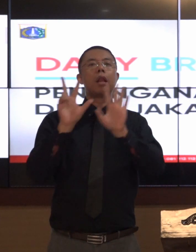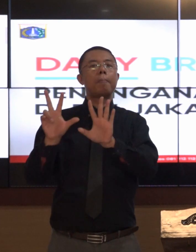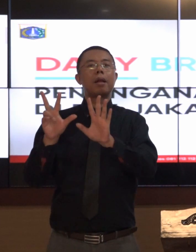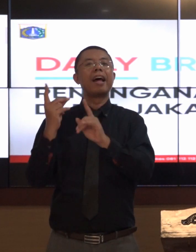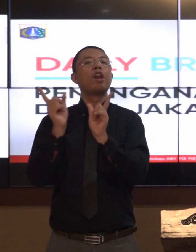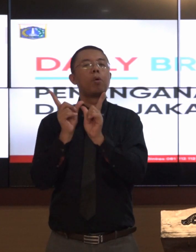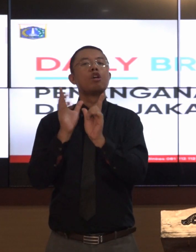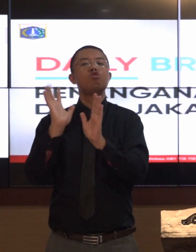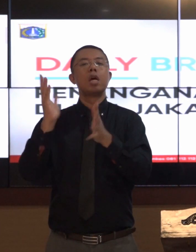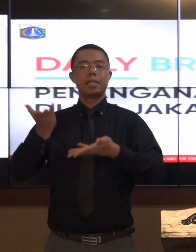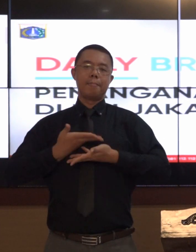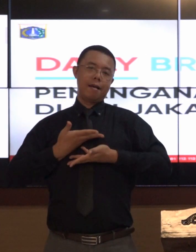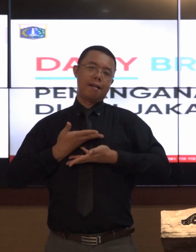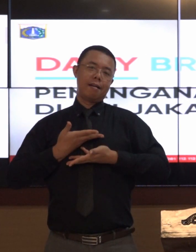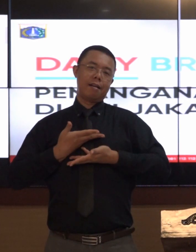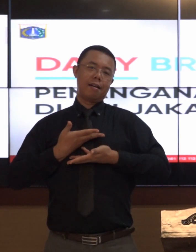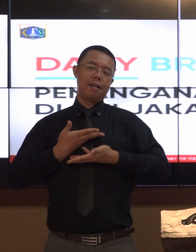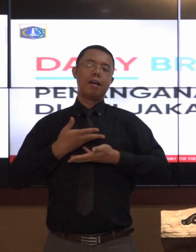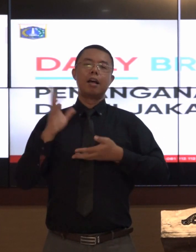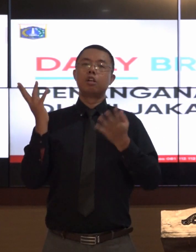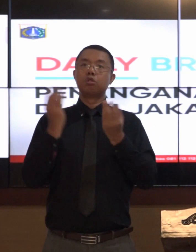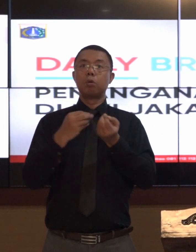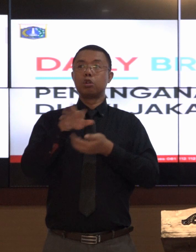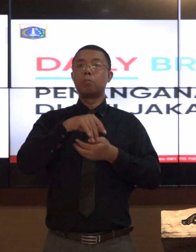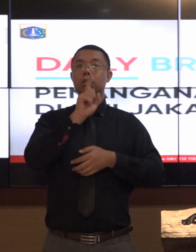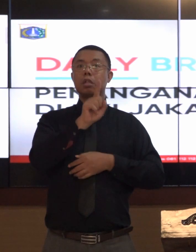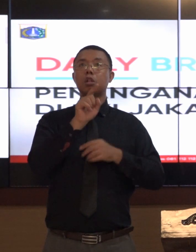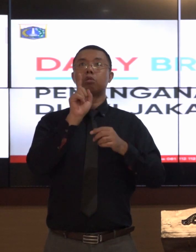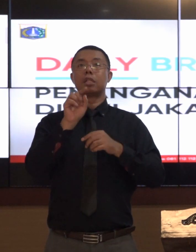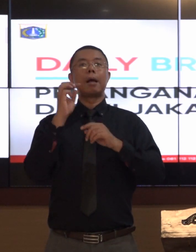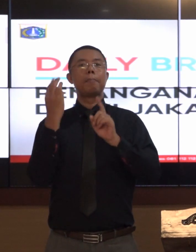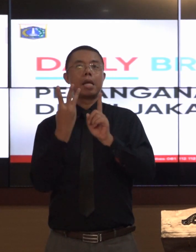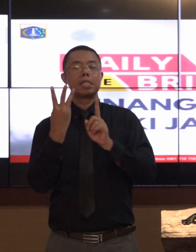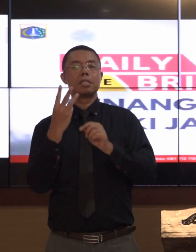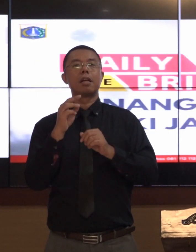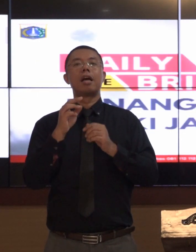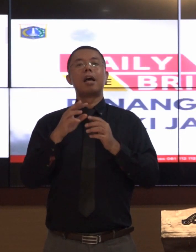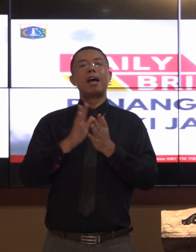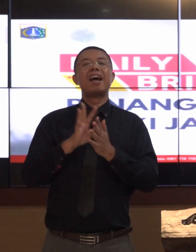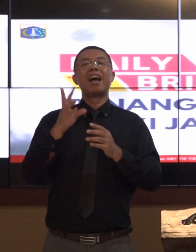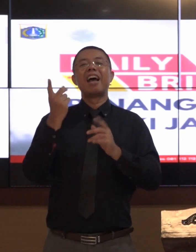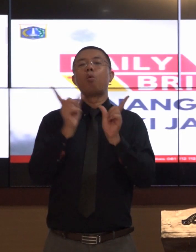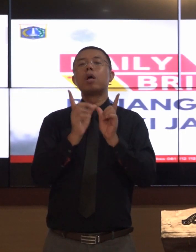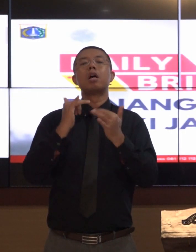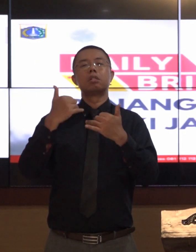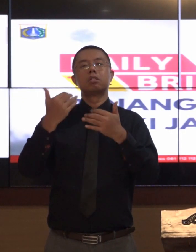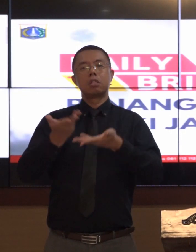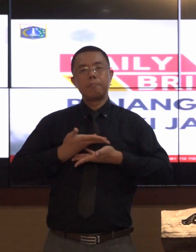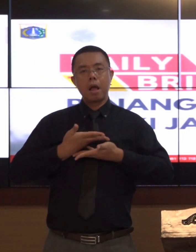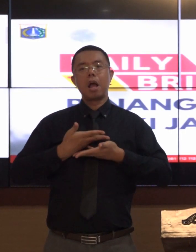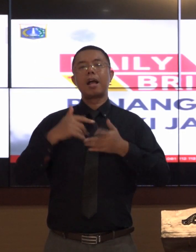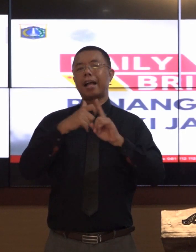yang telah terpenuhi kebutuhannya dari total 113 RW yang menerima bantuan ksbb